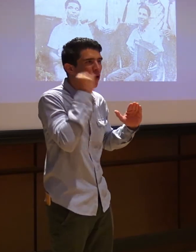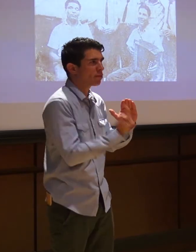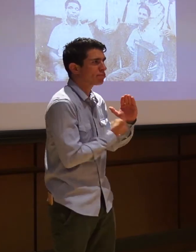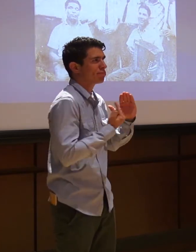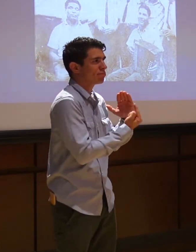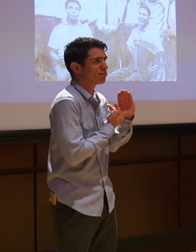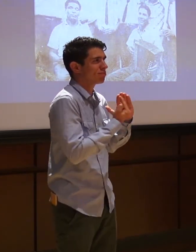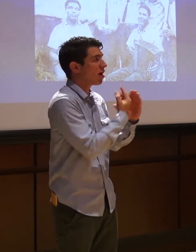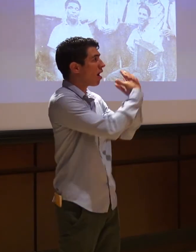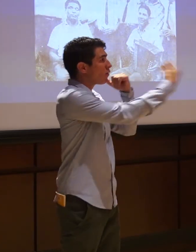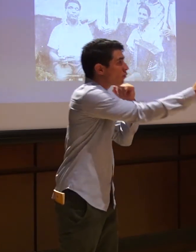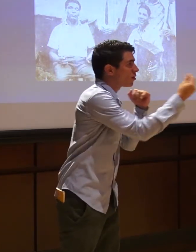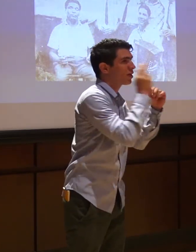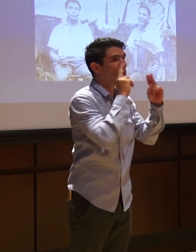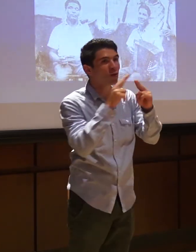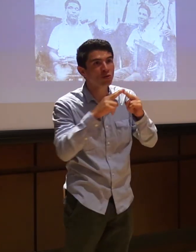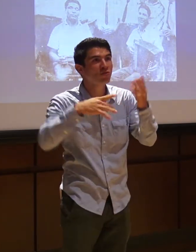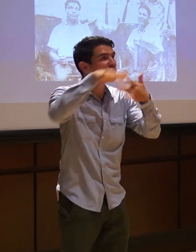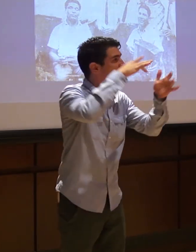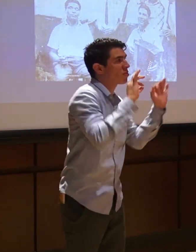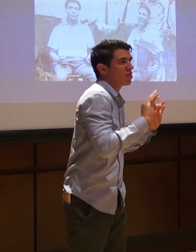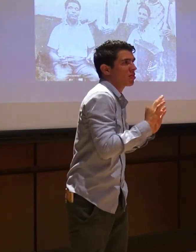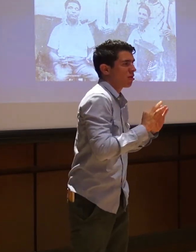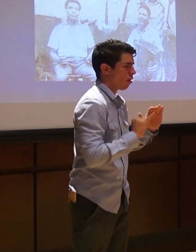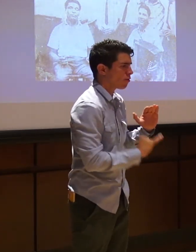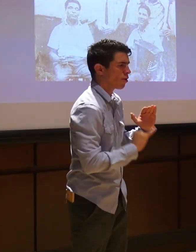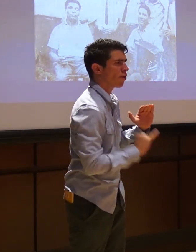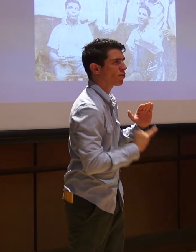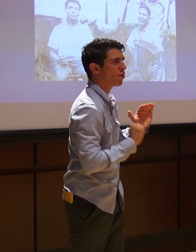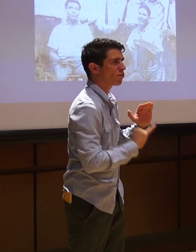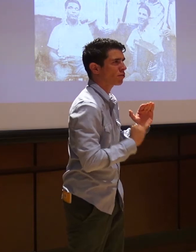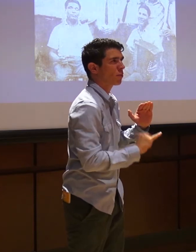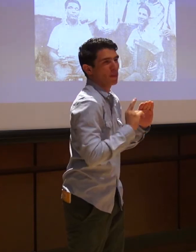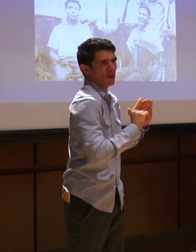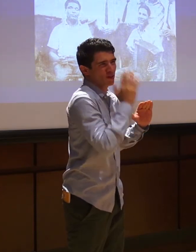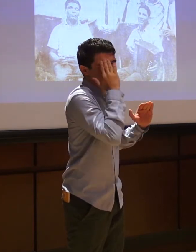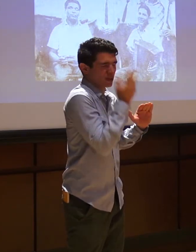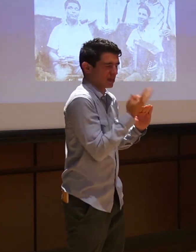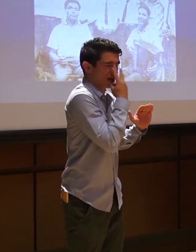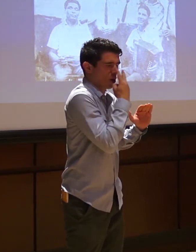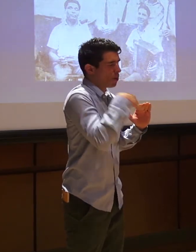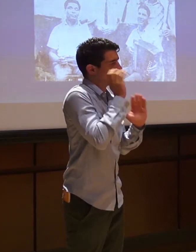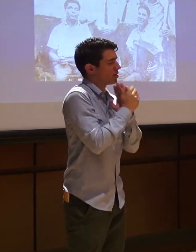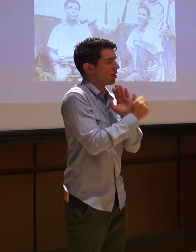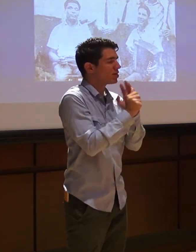a su esposa. Se dieron cuenta en ese momento que él era ciego y su vida transcurrió con mucha